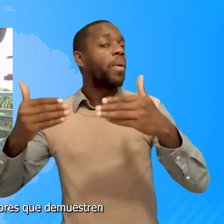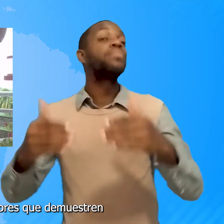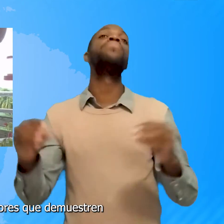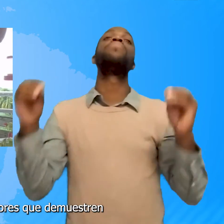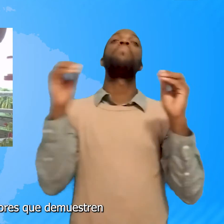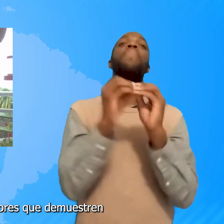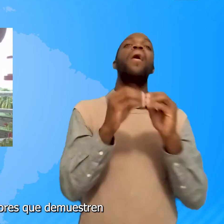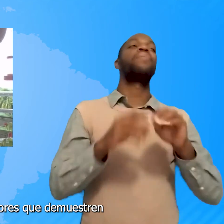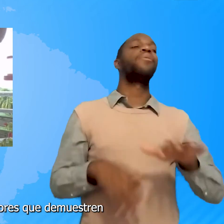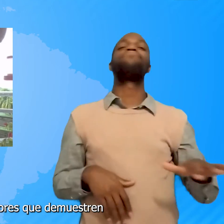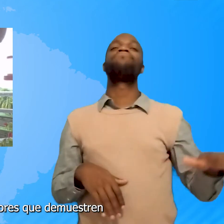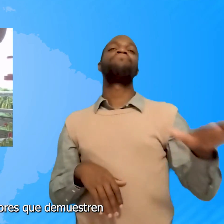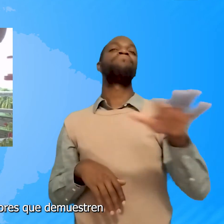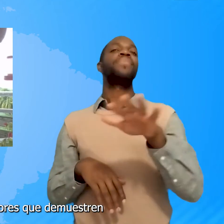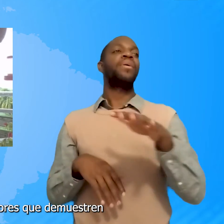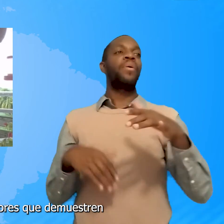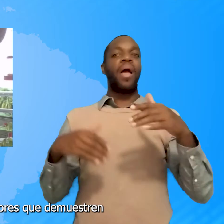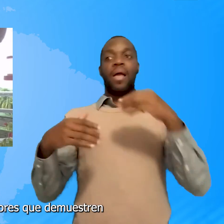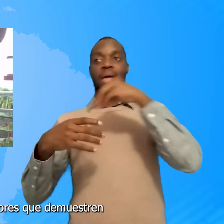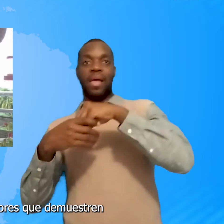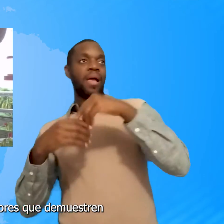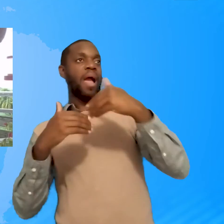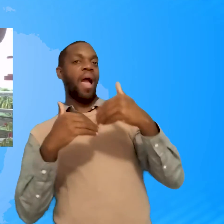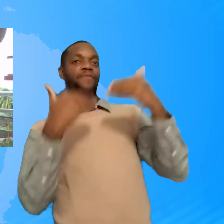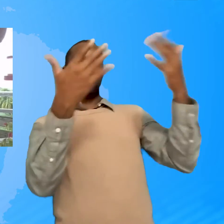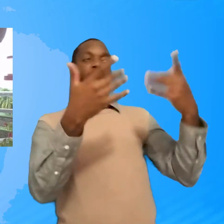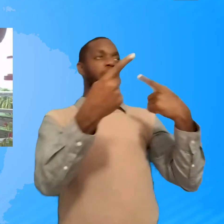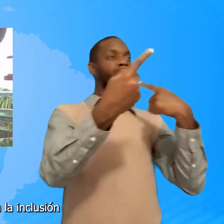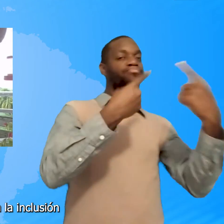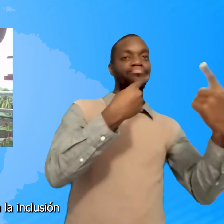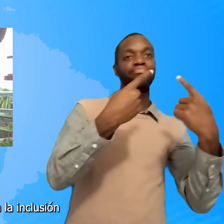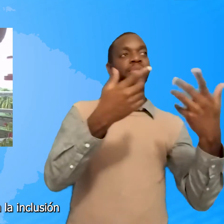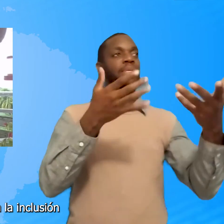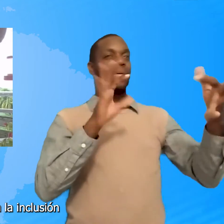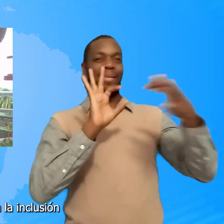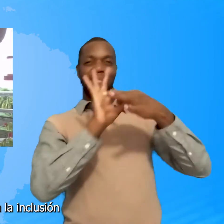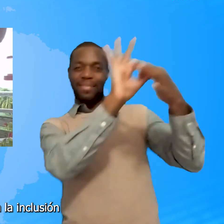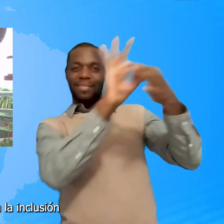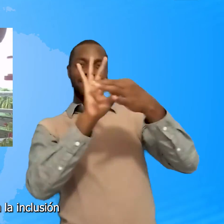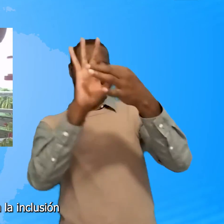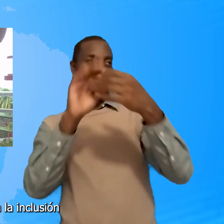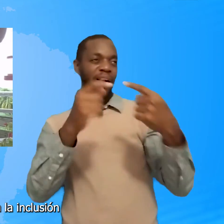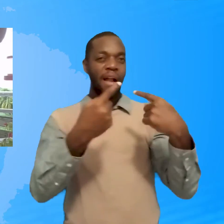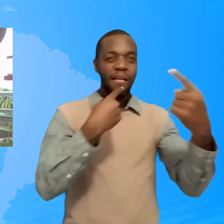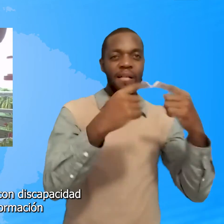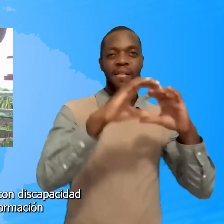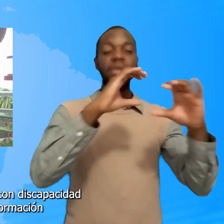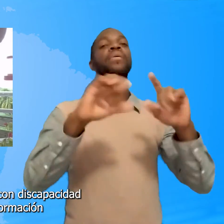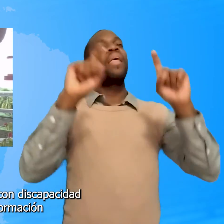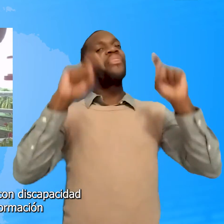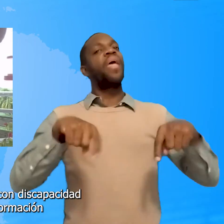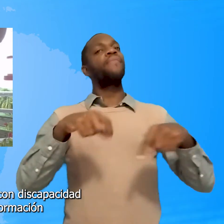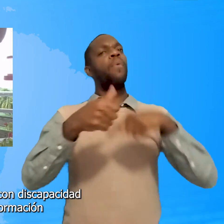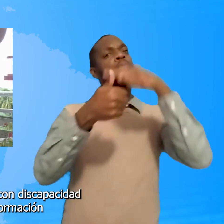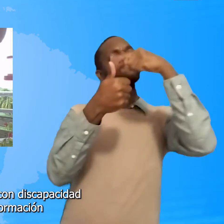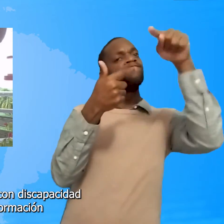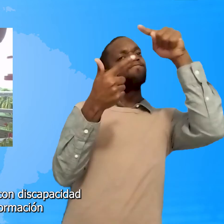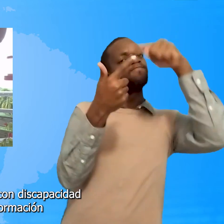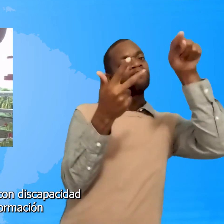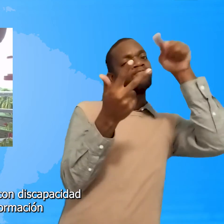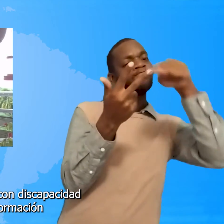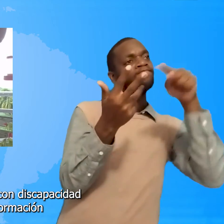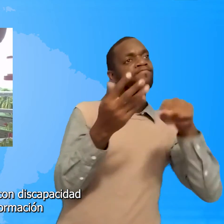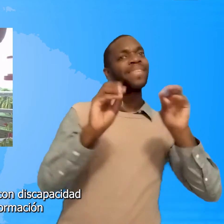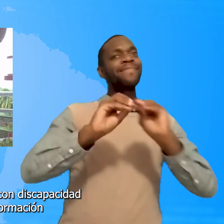con todos los indicadores que demuestren la atención a la inclusión de las personas con